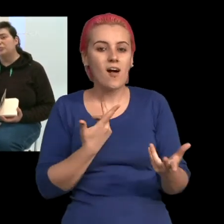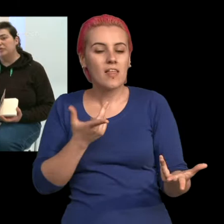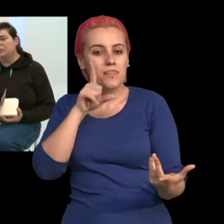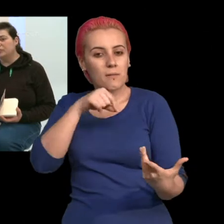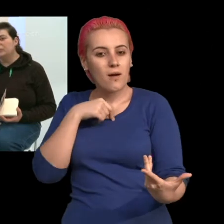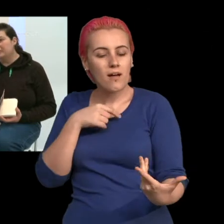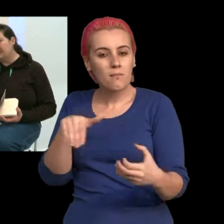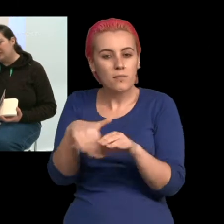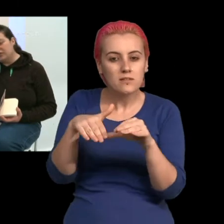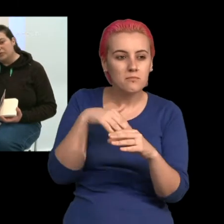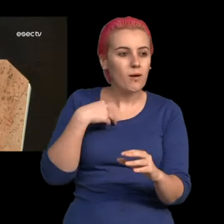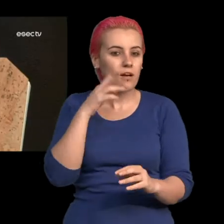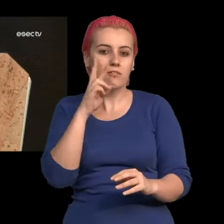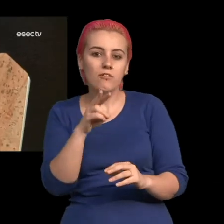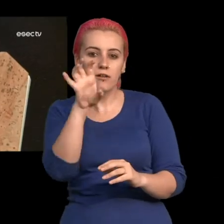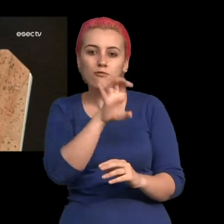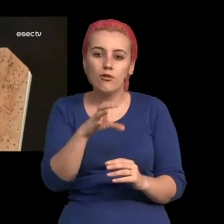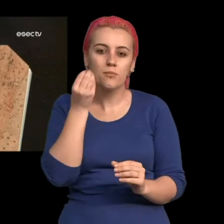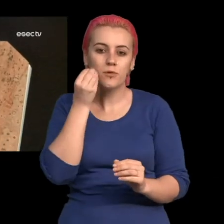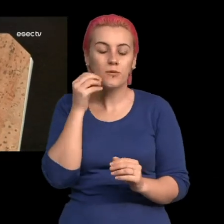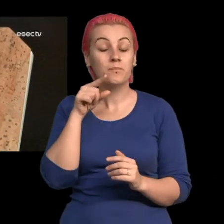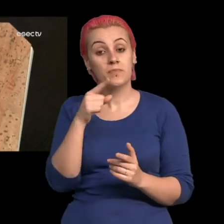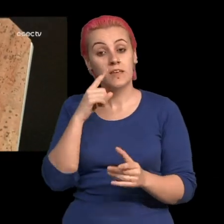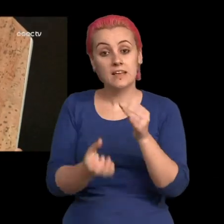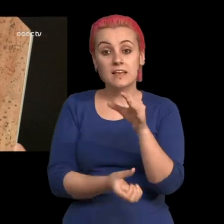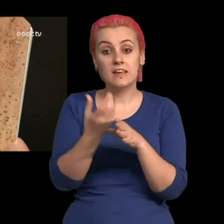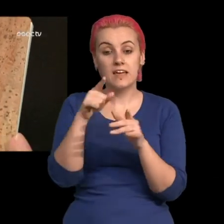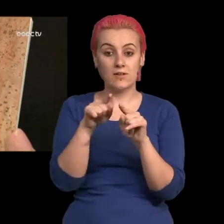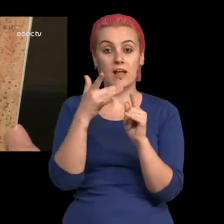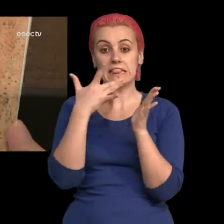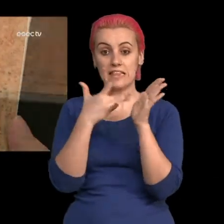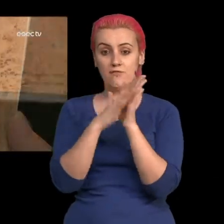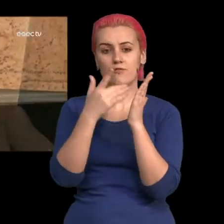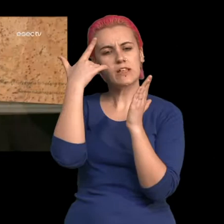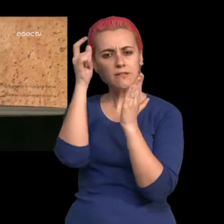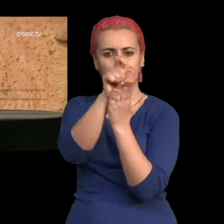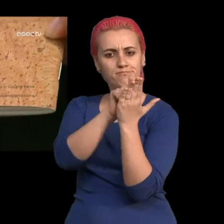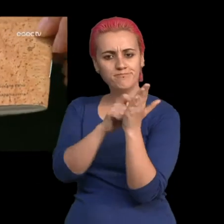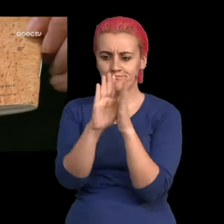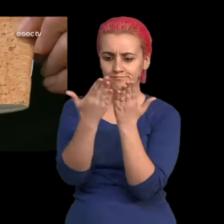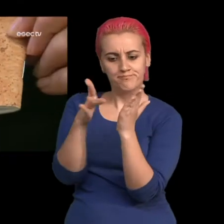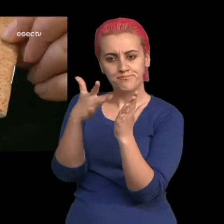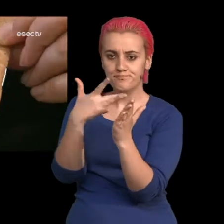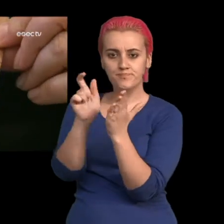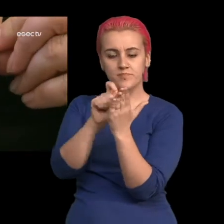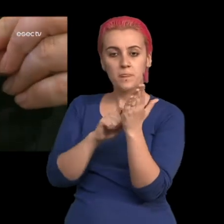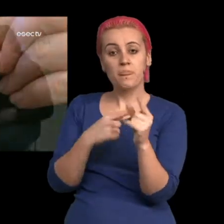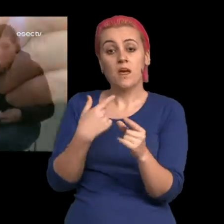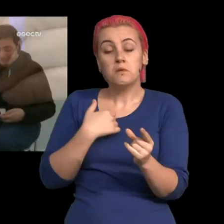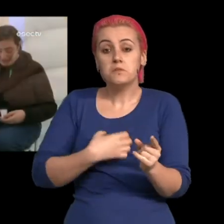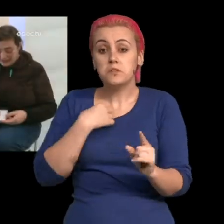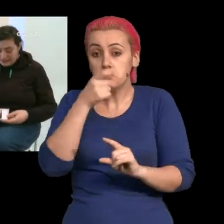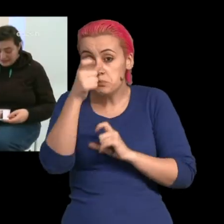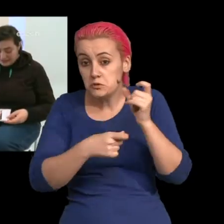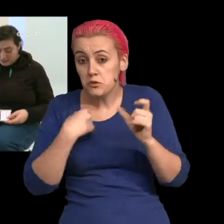implicação do público nos discursos artísticos. Daí ter criado realmente este notebook, como achei que as pessoas naturalmente se calhar iam